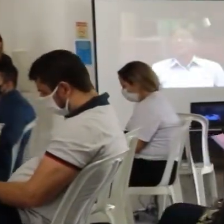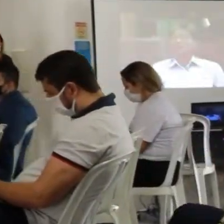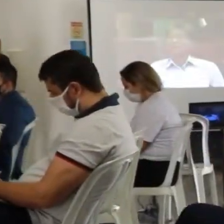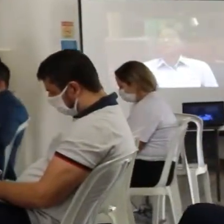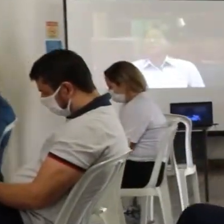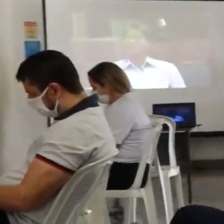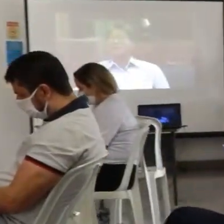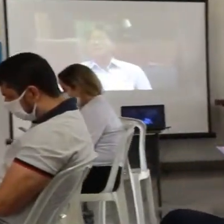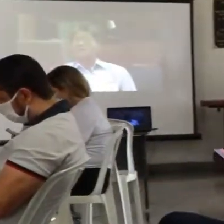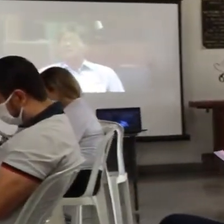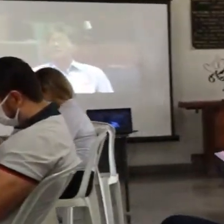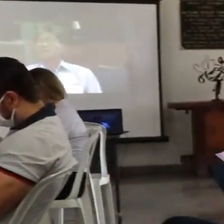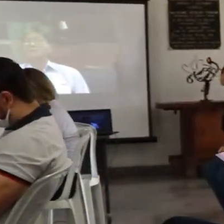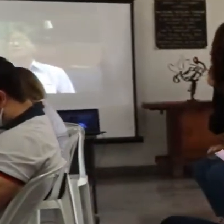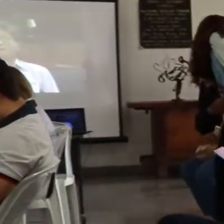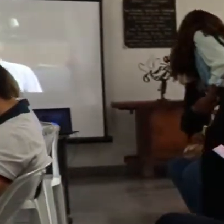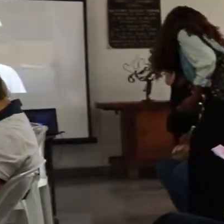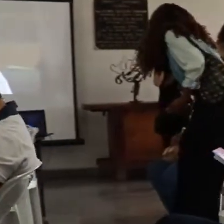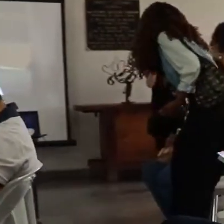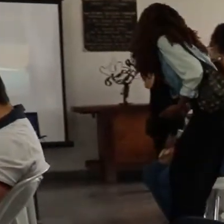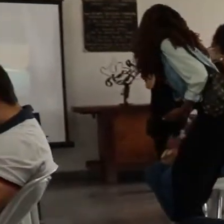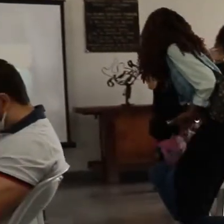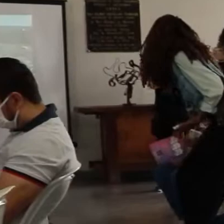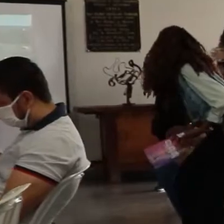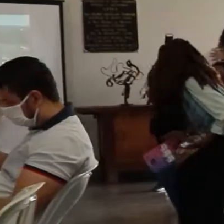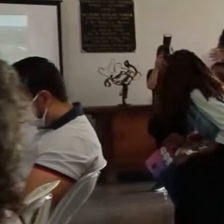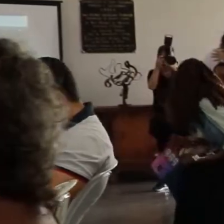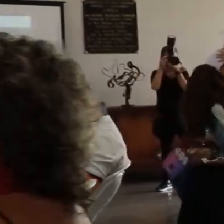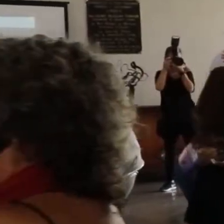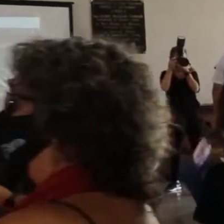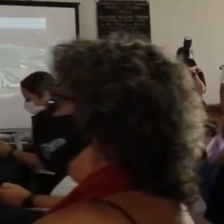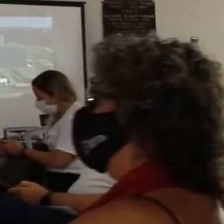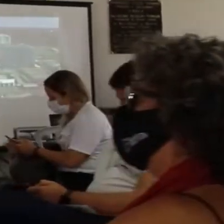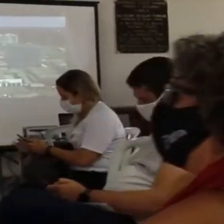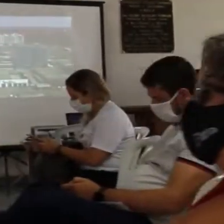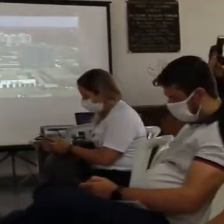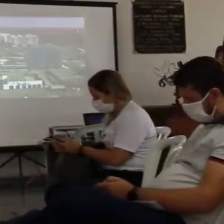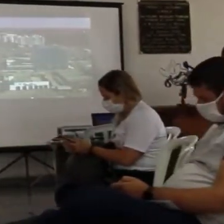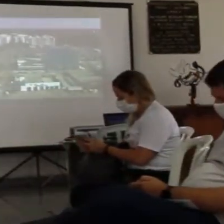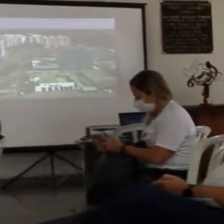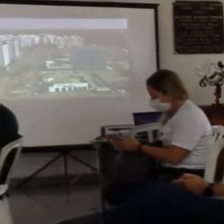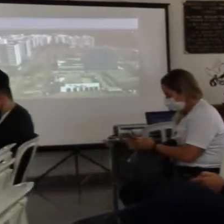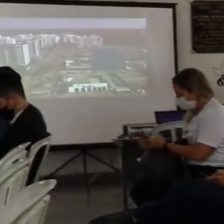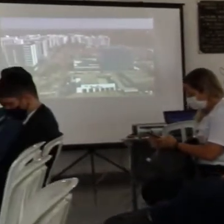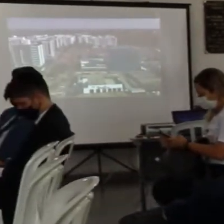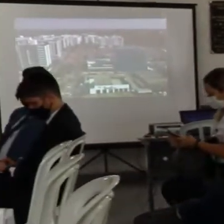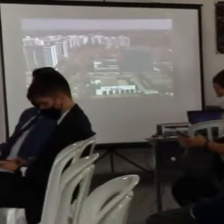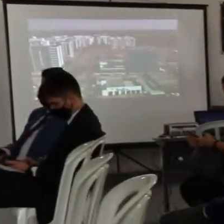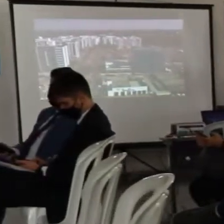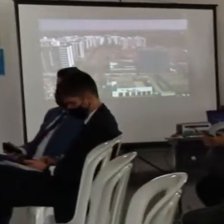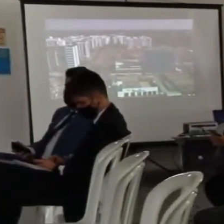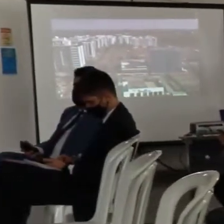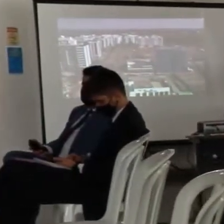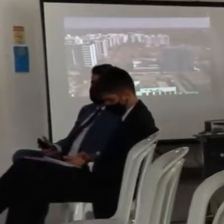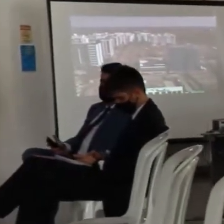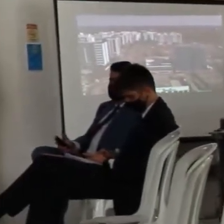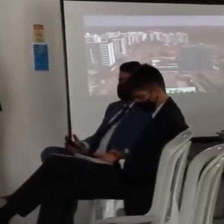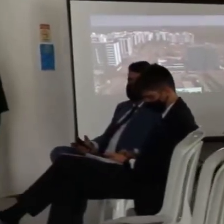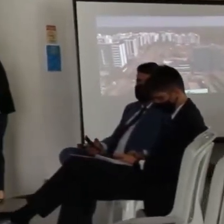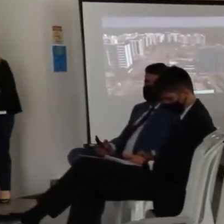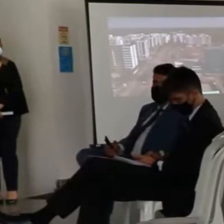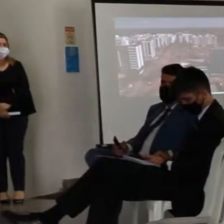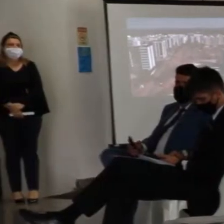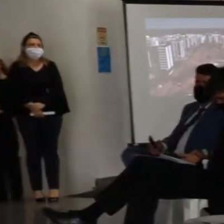plano Trabalhamos também with social que temos aqui na feira e nas duas estações aqui do Guará então